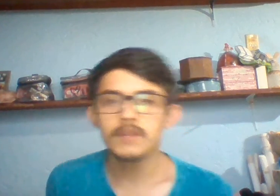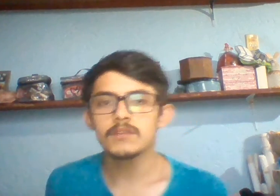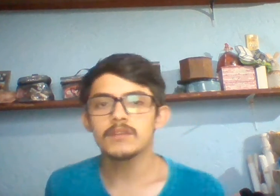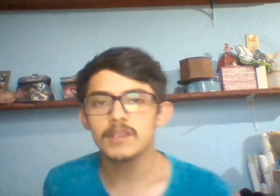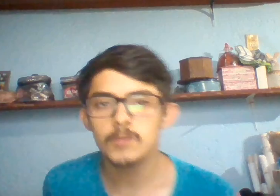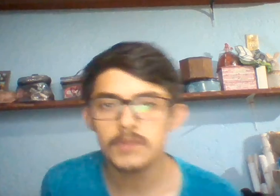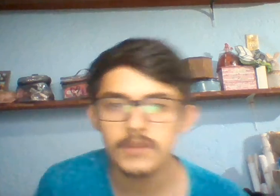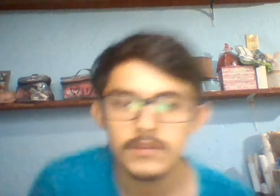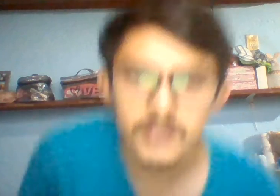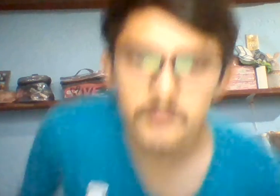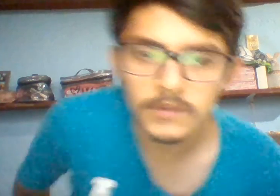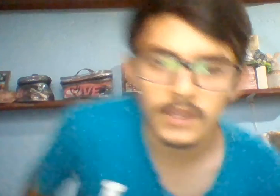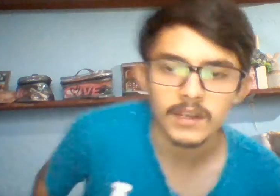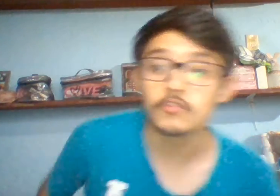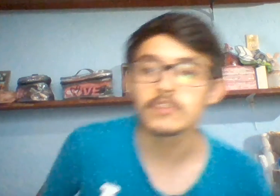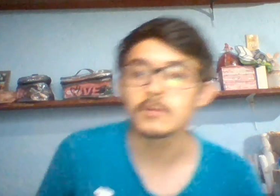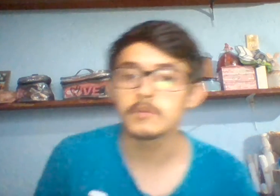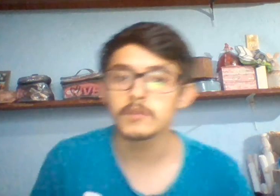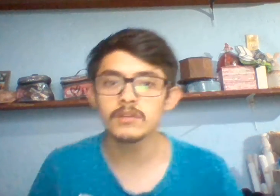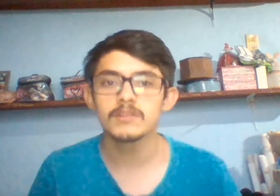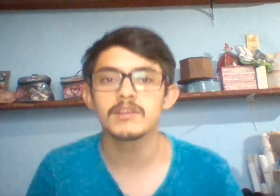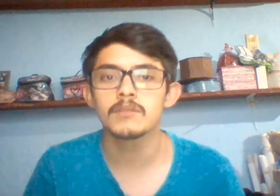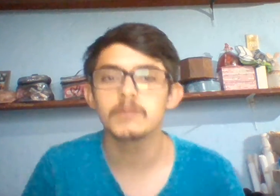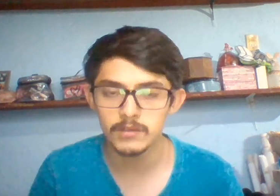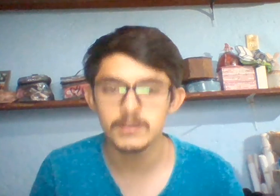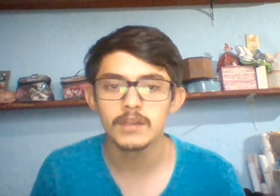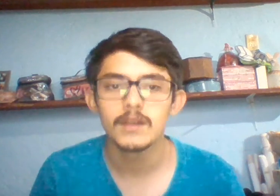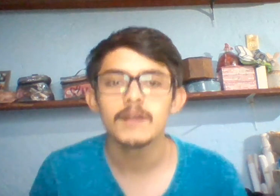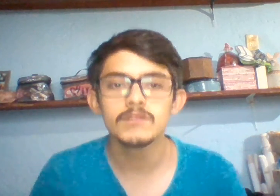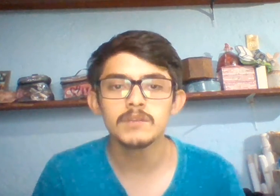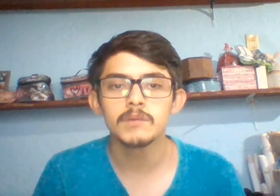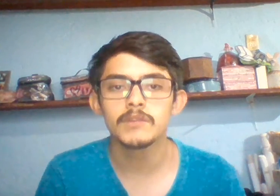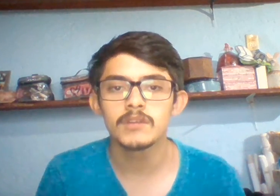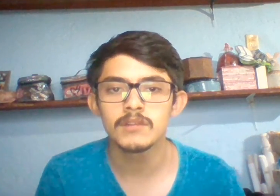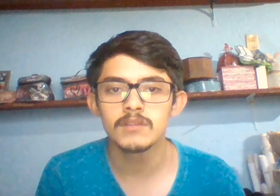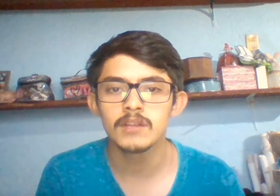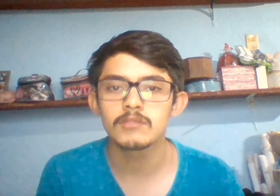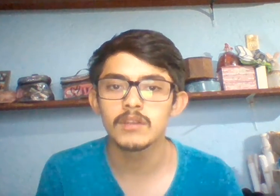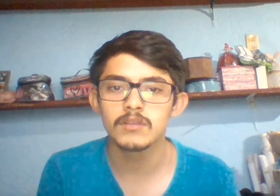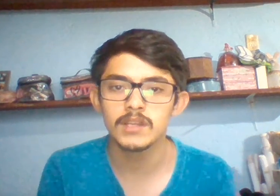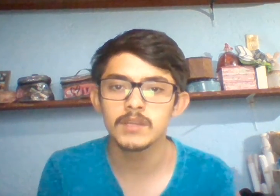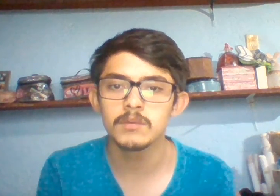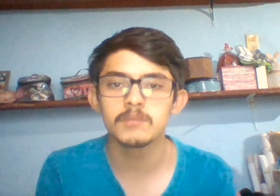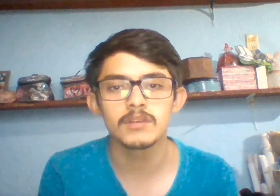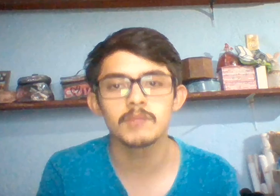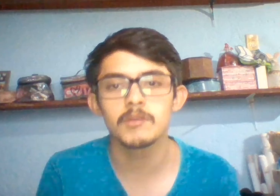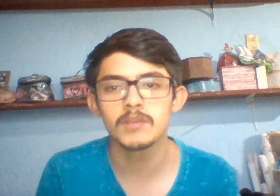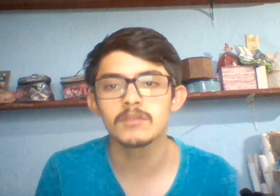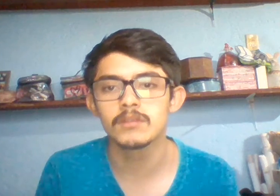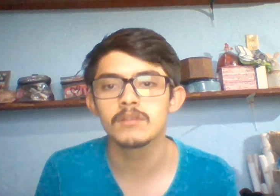Entonces ya después de esto seguimos a qué es un servomotor. Servomotor, sí. Un servomotor es un actuador rotativo o motor que permite un control